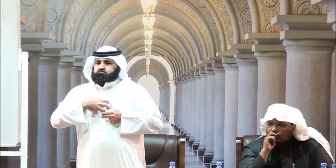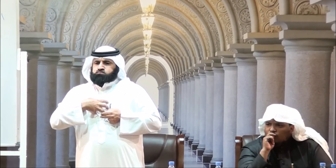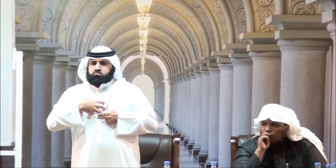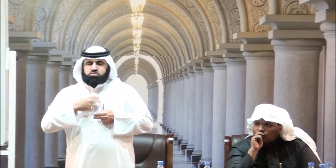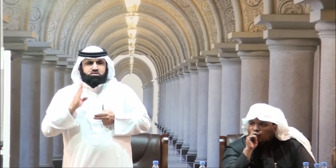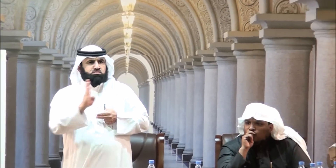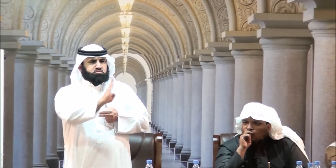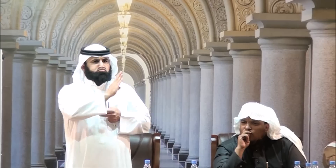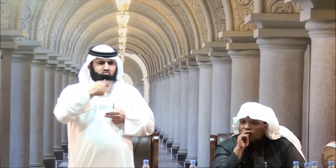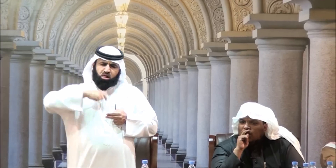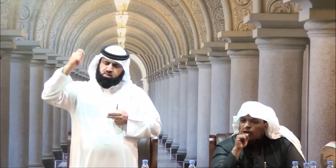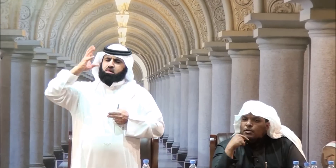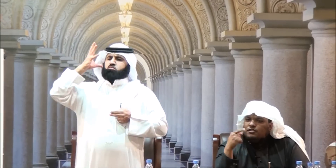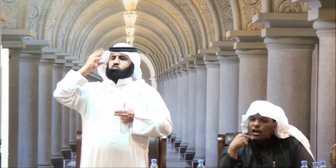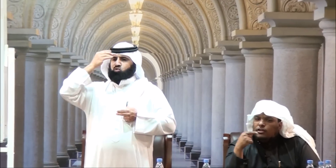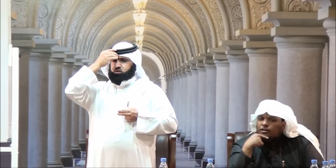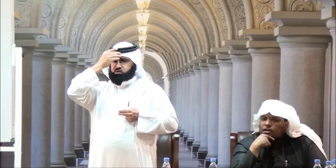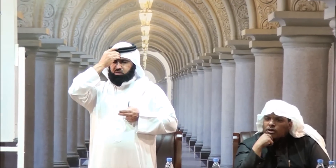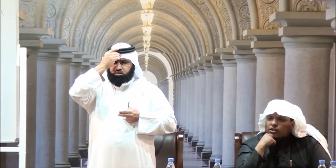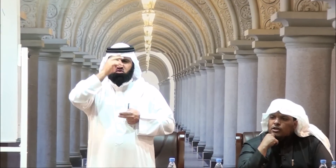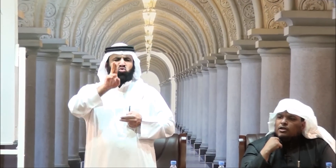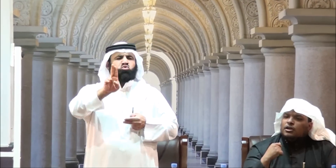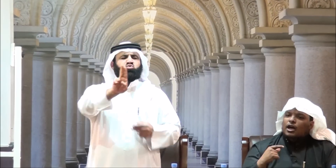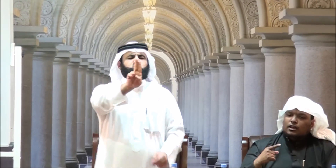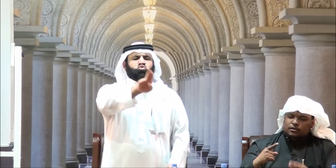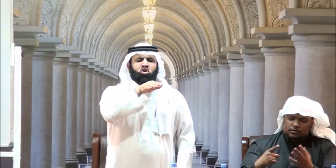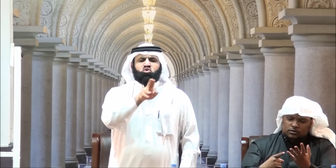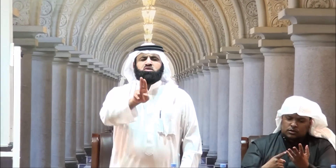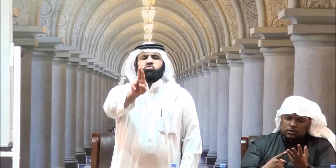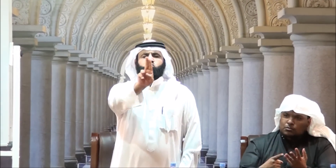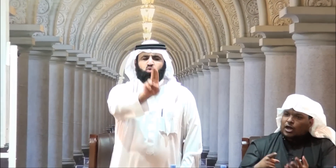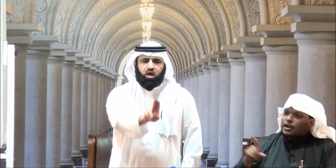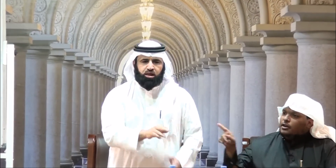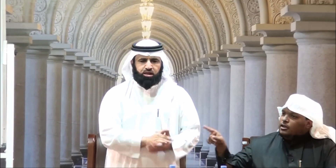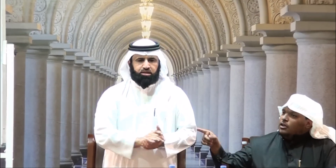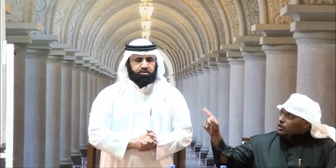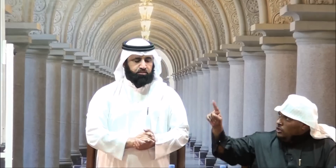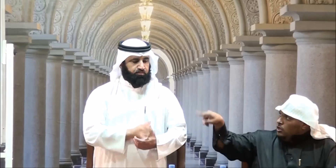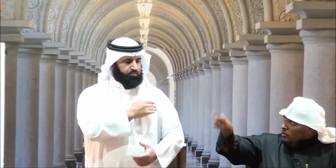السبب لما سألته قال